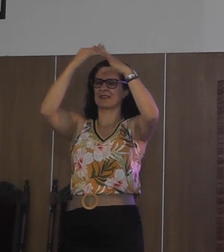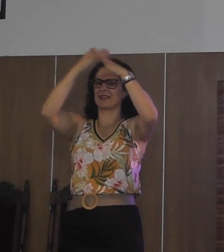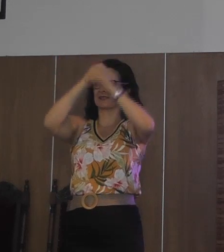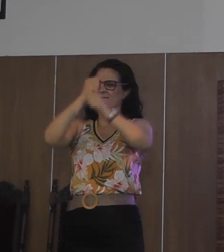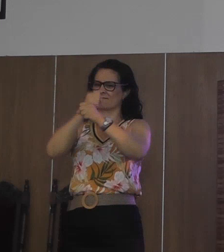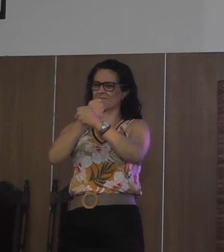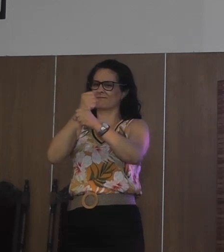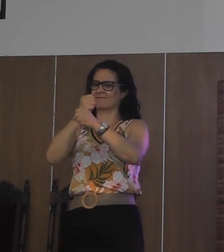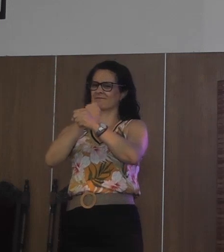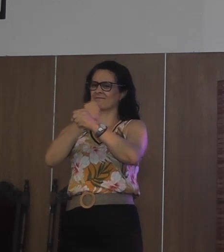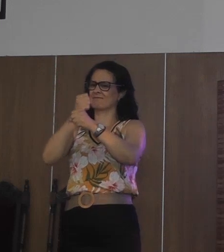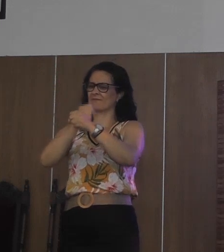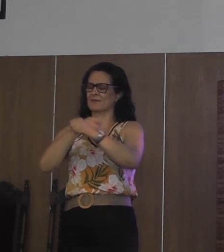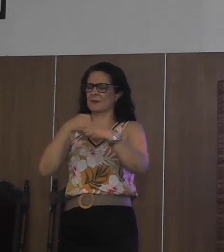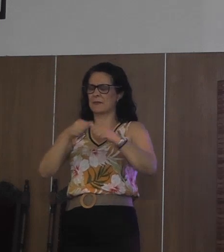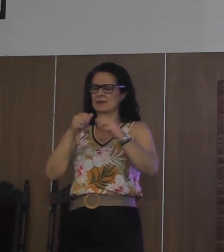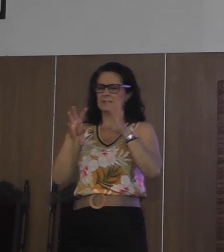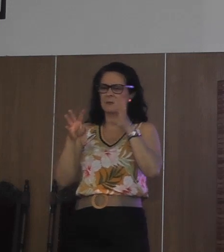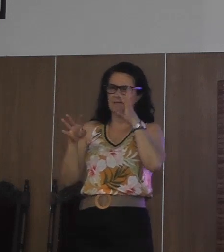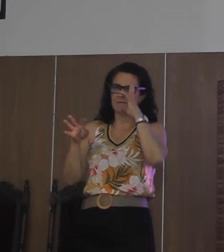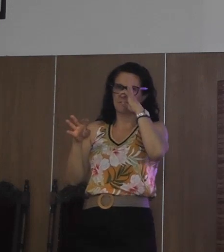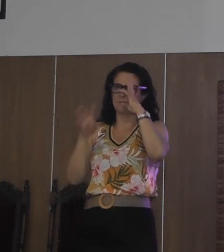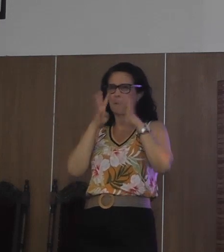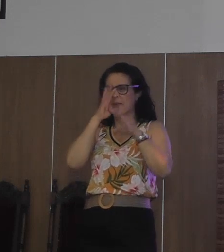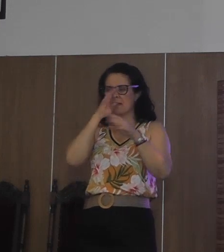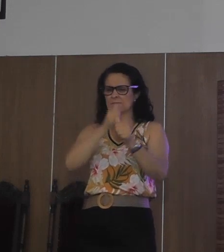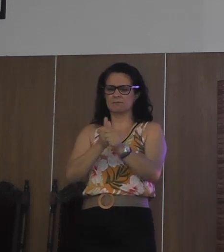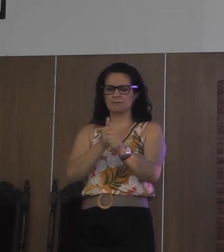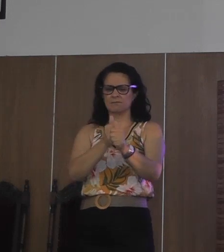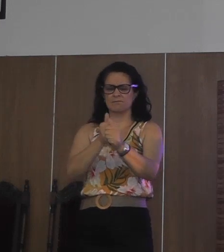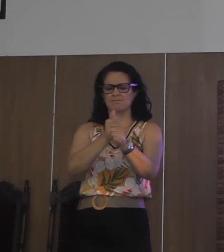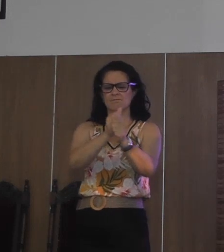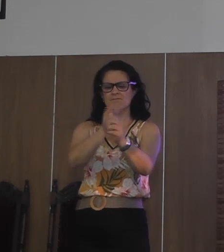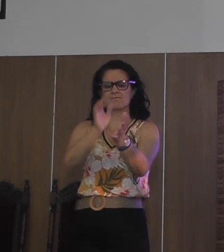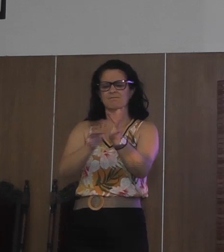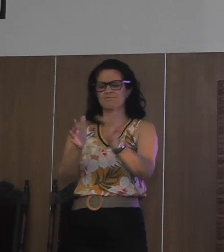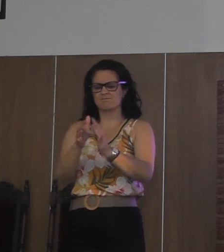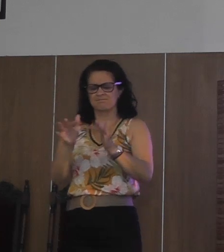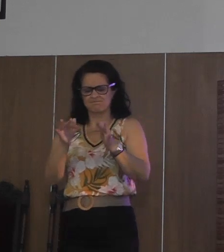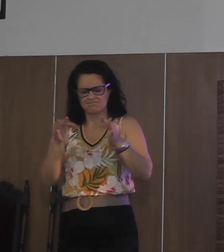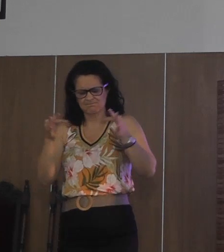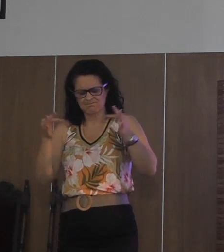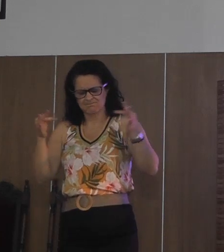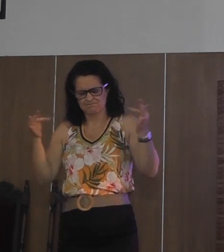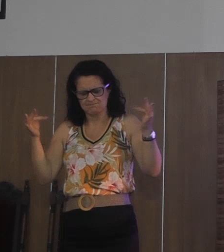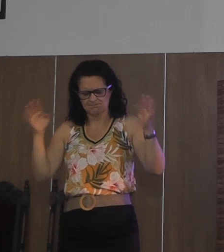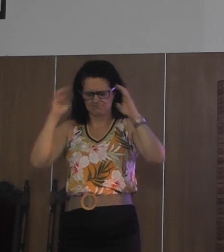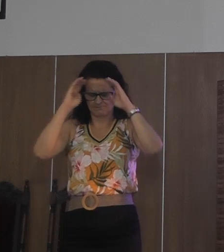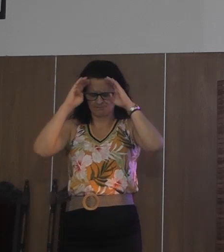É só perseverar aqui embaixo, seguir a Cristo com humildade, com disciplina.